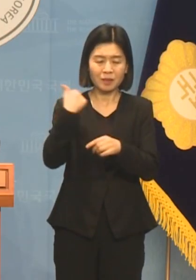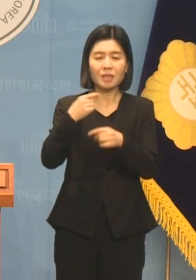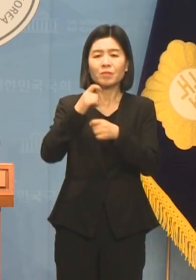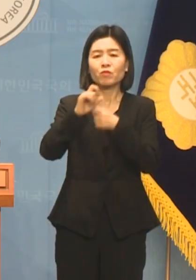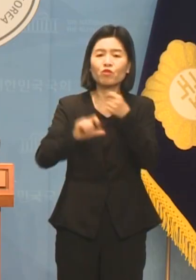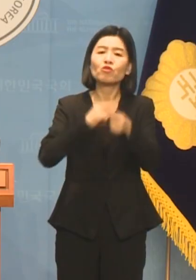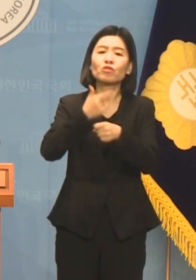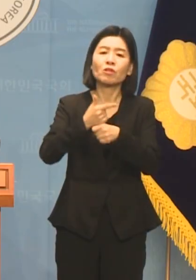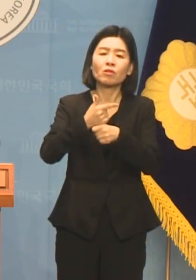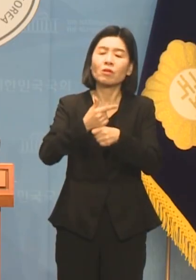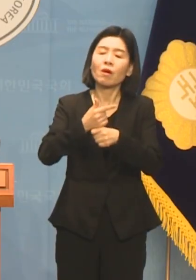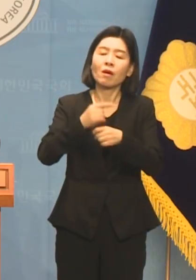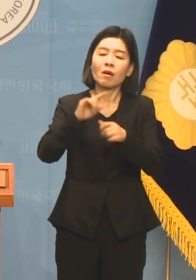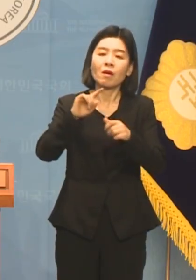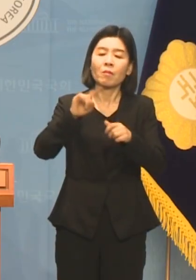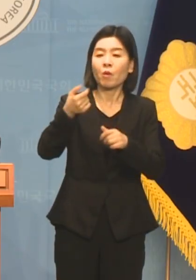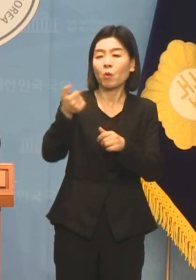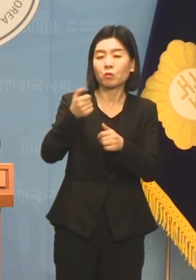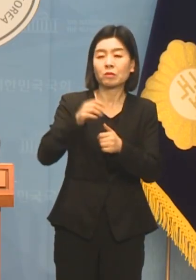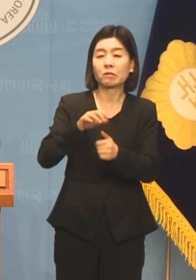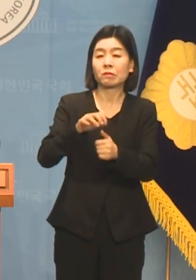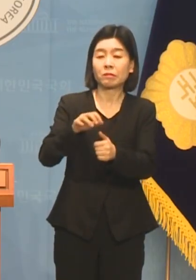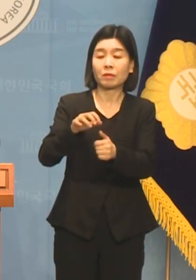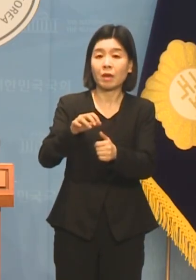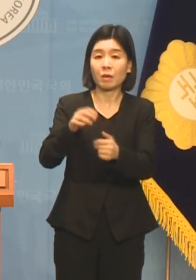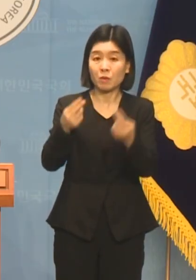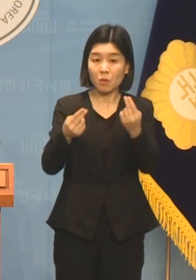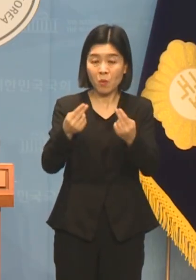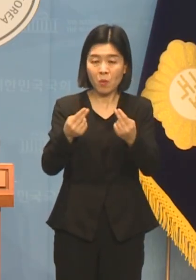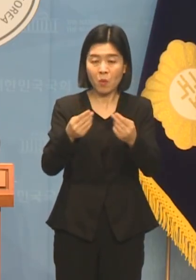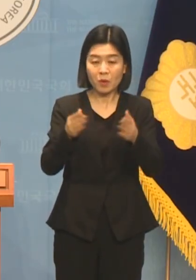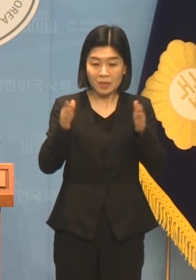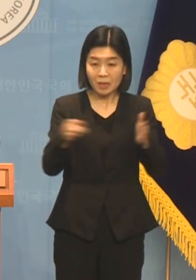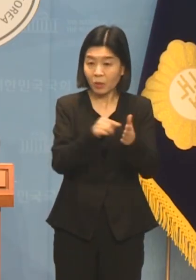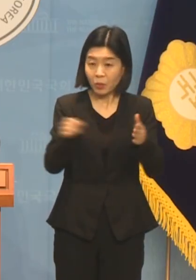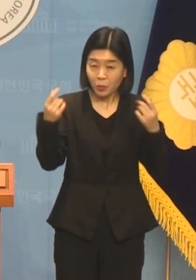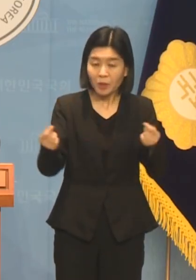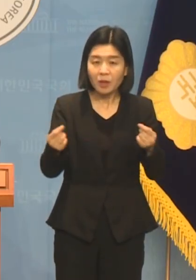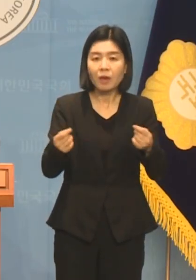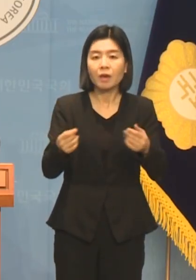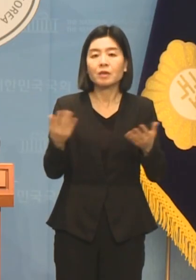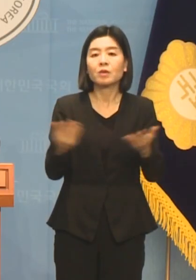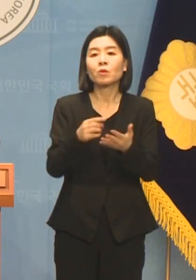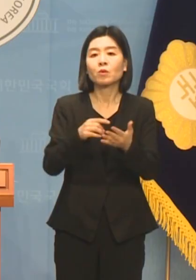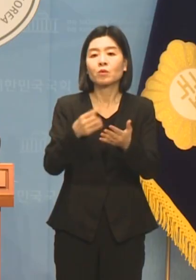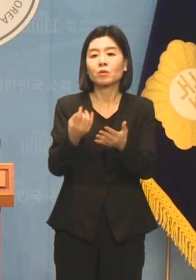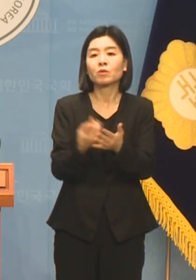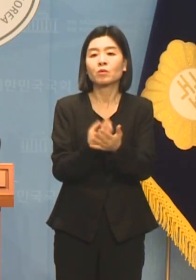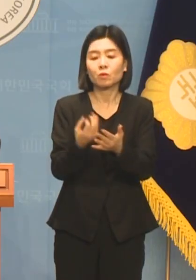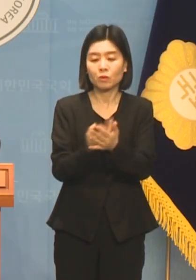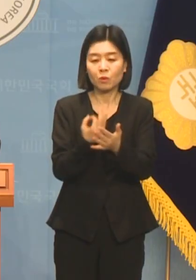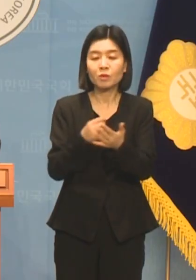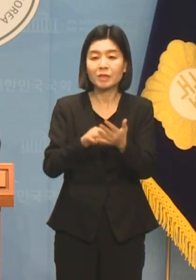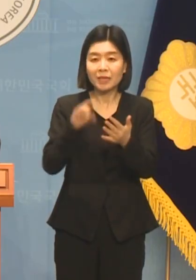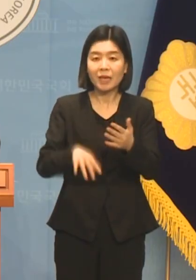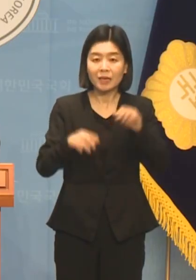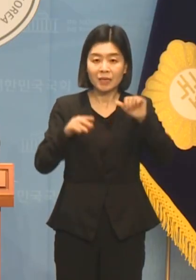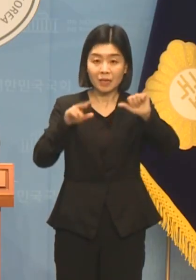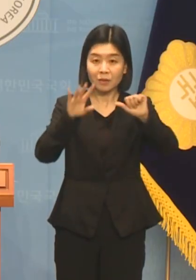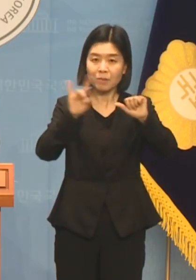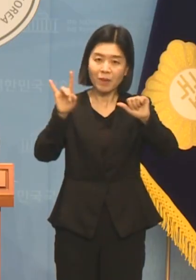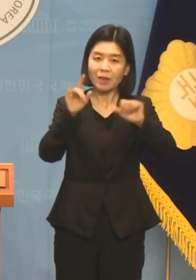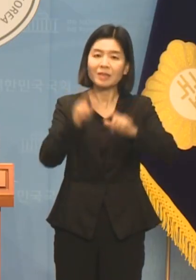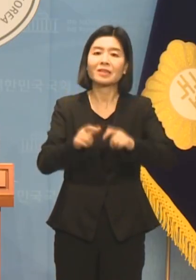150만 원으로 동결된 것에 비해 같은 기간 근로소득세는 5배 가까이 증가했기 때문에 조정할 당위성이